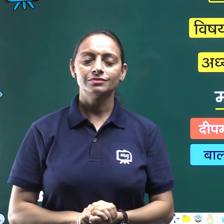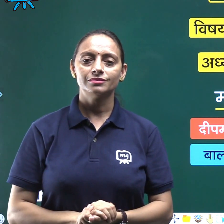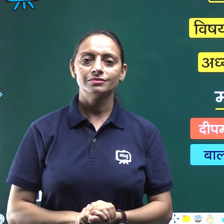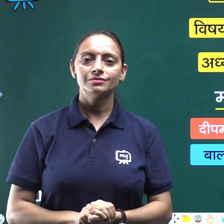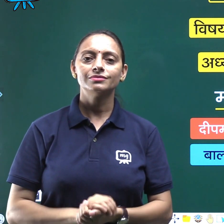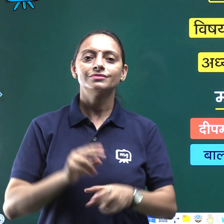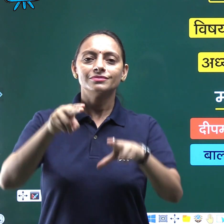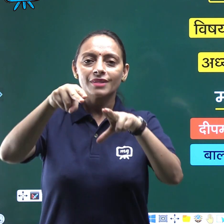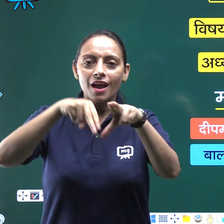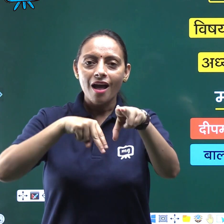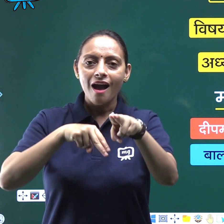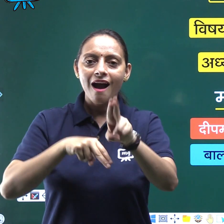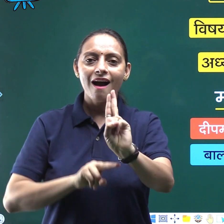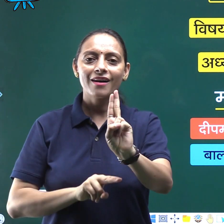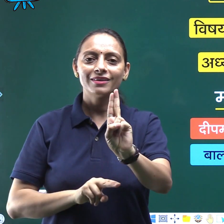मापन।